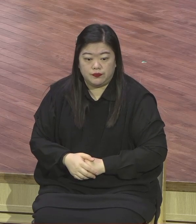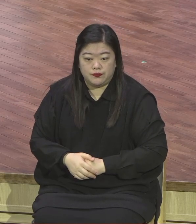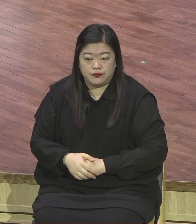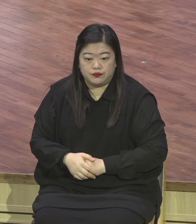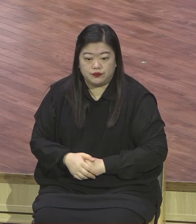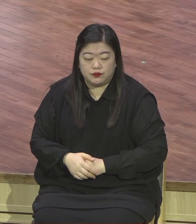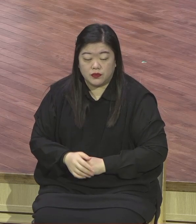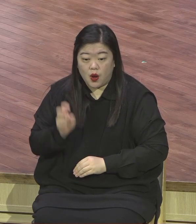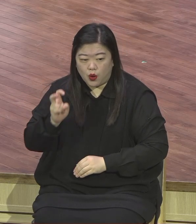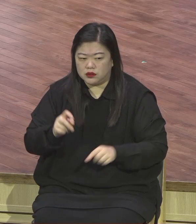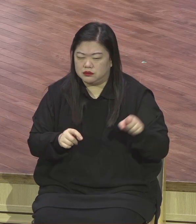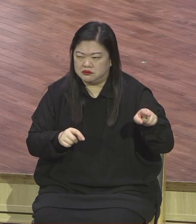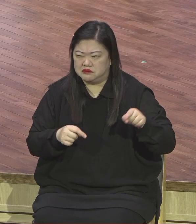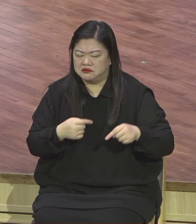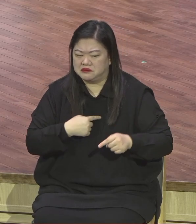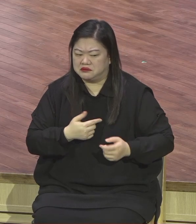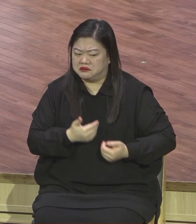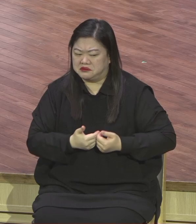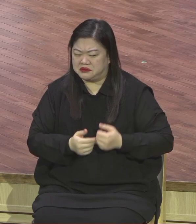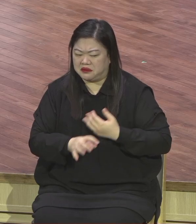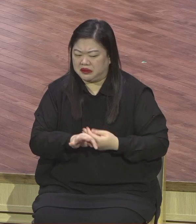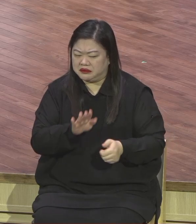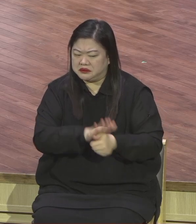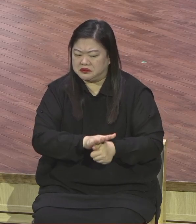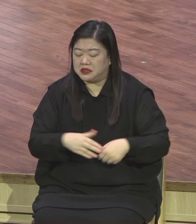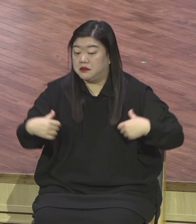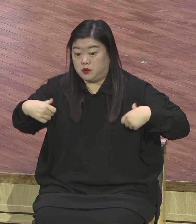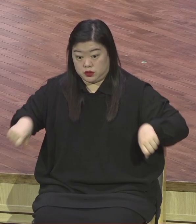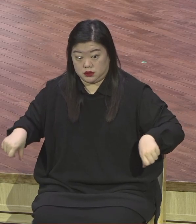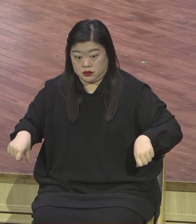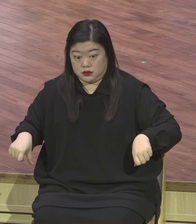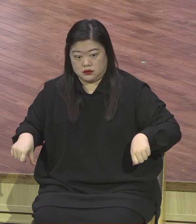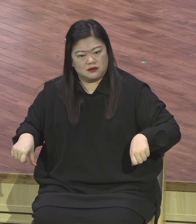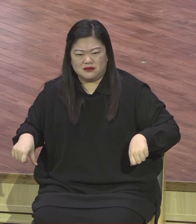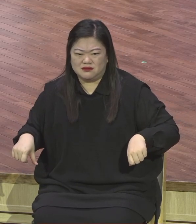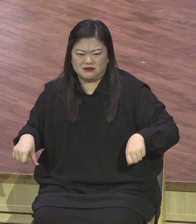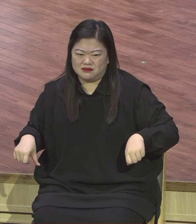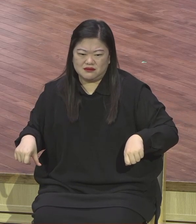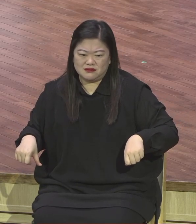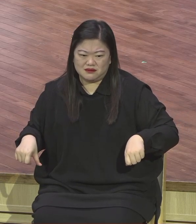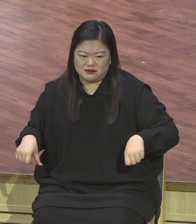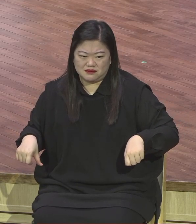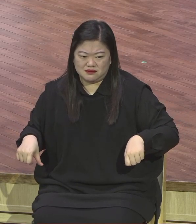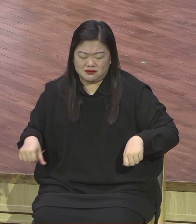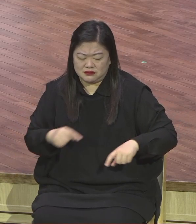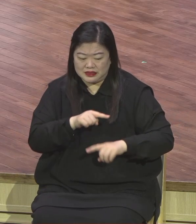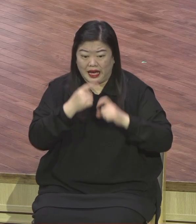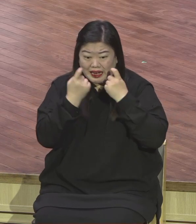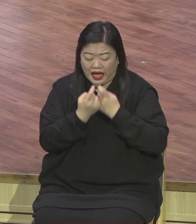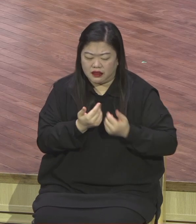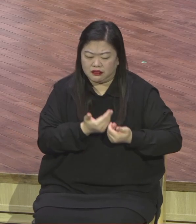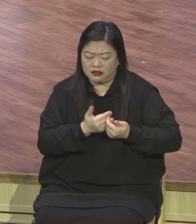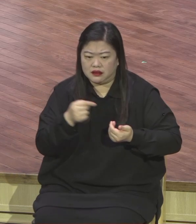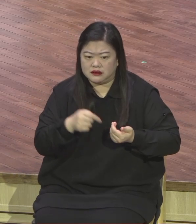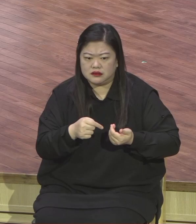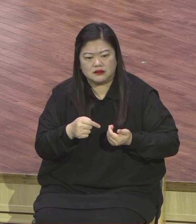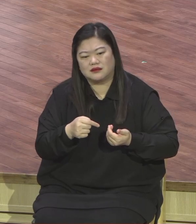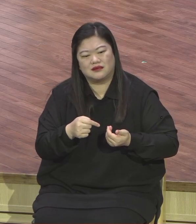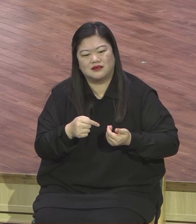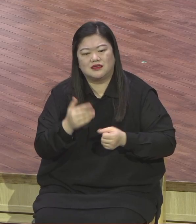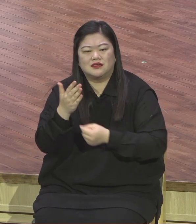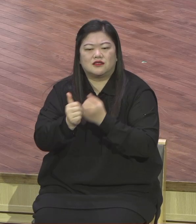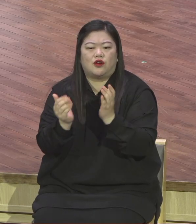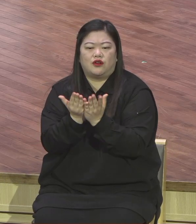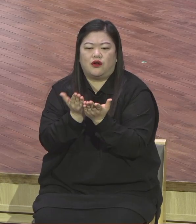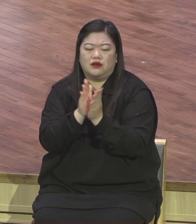이런저런 이유로 그냥 소소한 일이 시험됩니까? 그거는 성경이 말하는 신앙생활 아니에요. 그건 종교의 종교. 다른